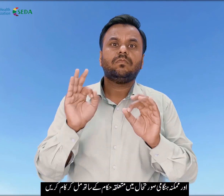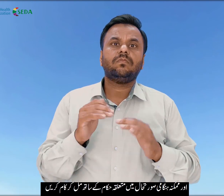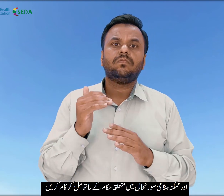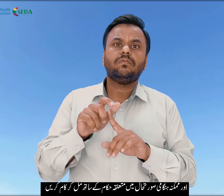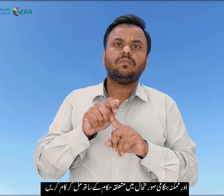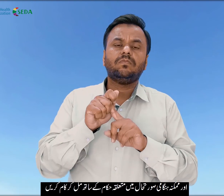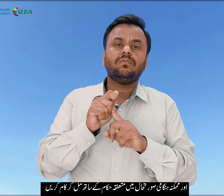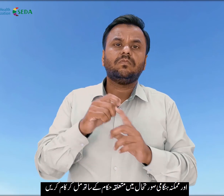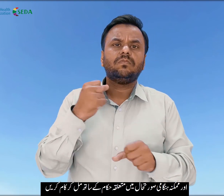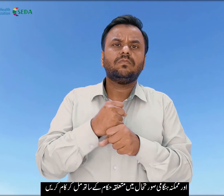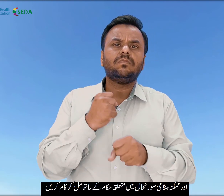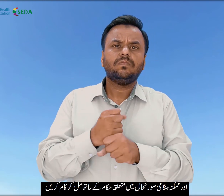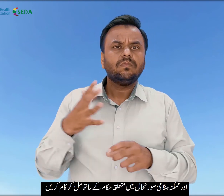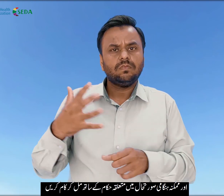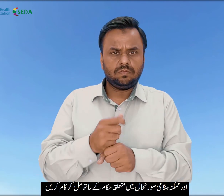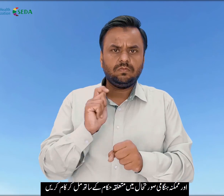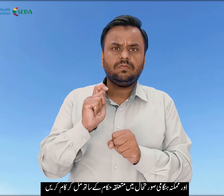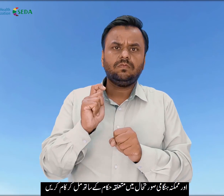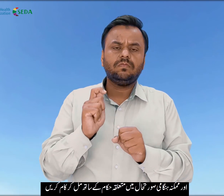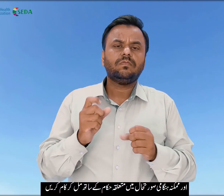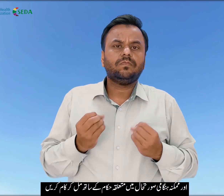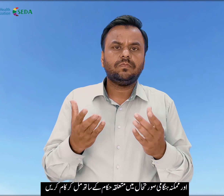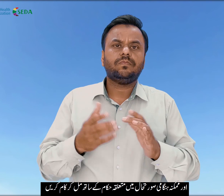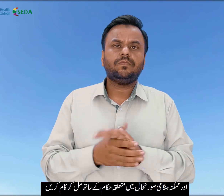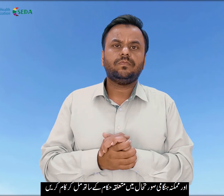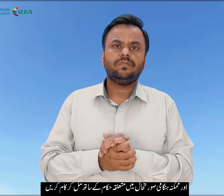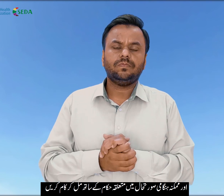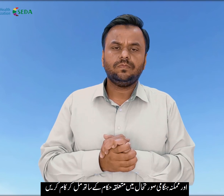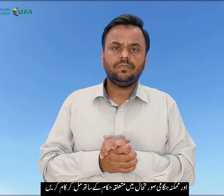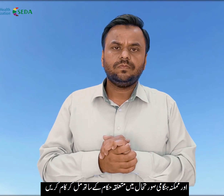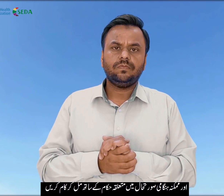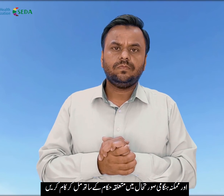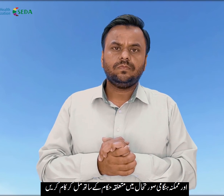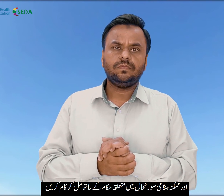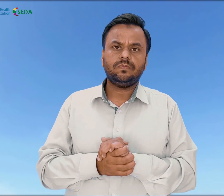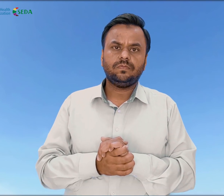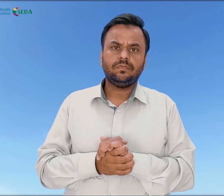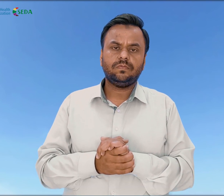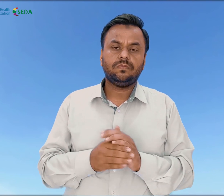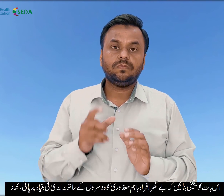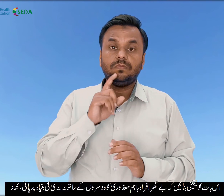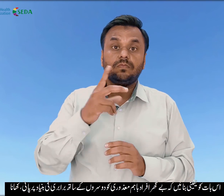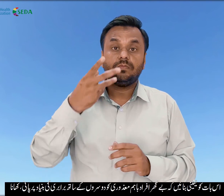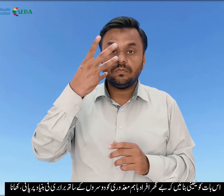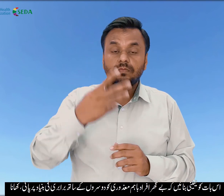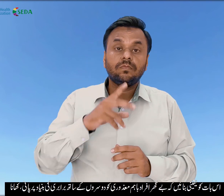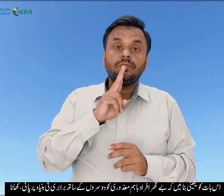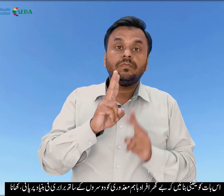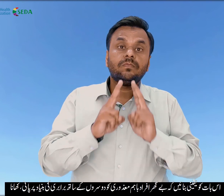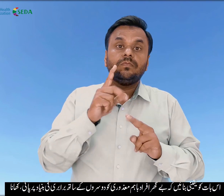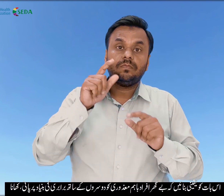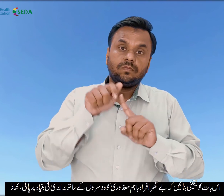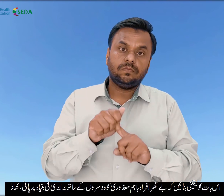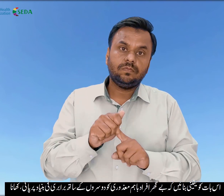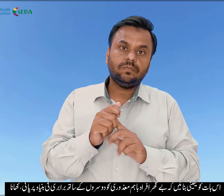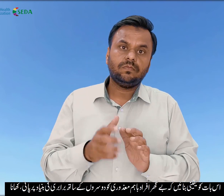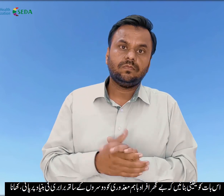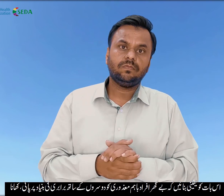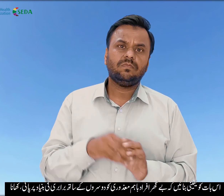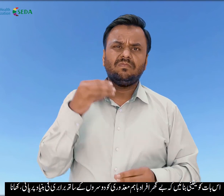صورتحال میں متعلقہ حکام کے ساتھ مل کر کام کریں۔ اس بات کو یقینی بنائیں کہ